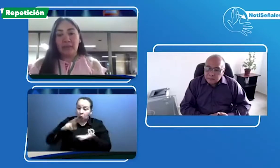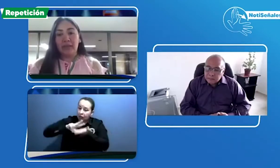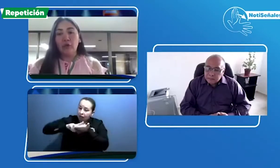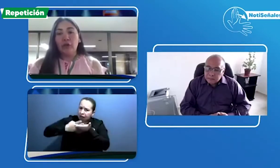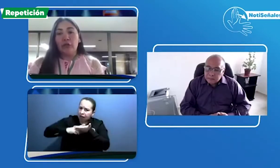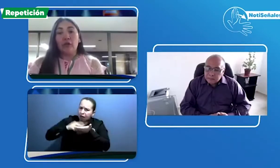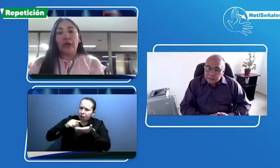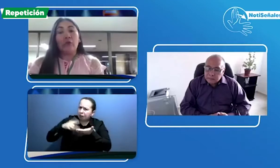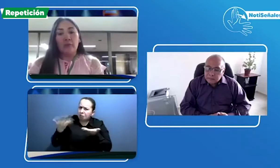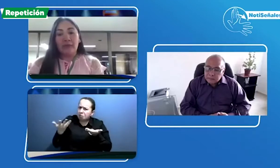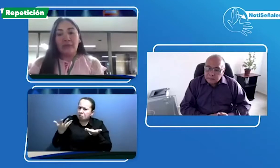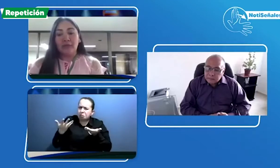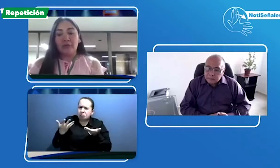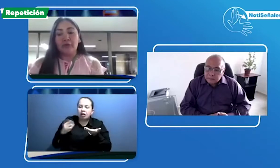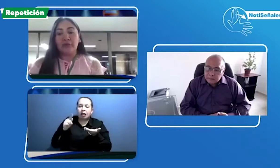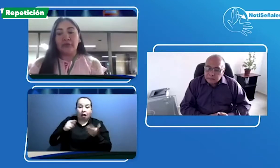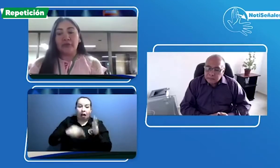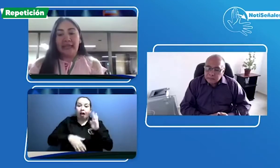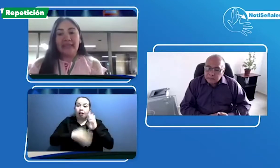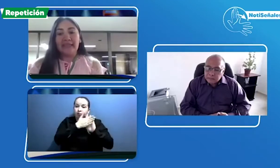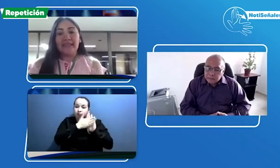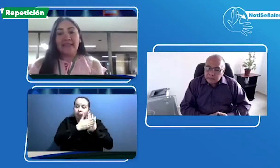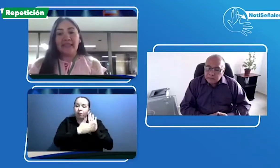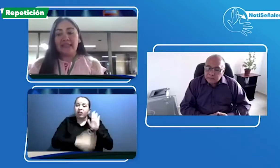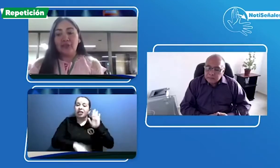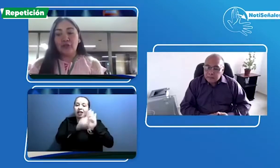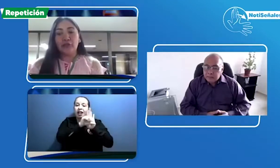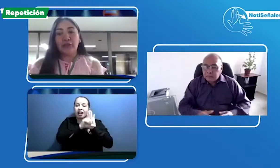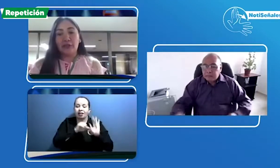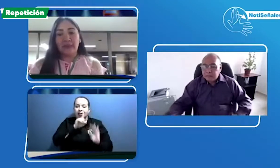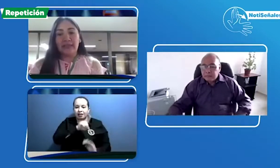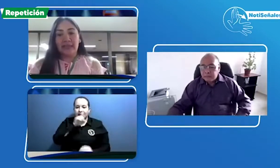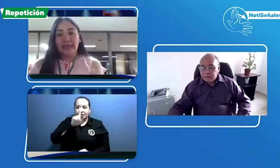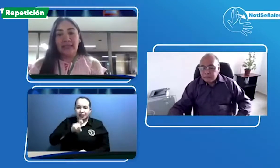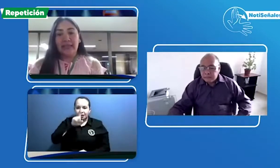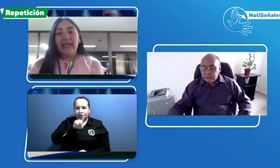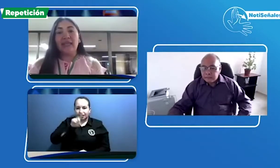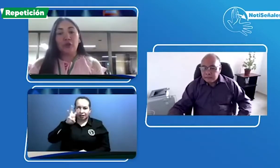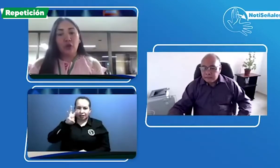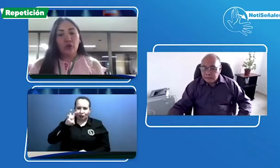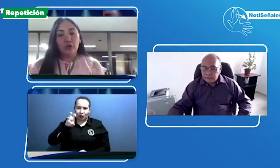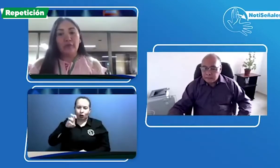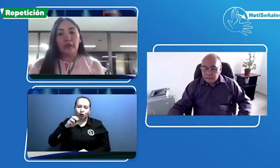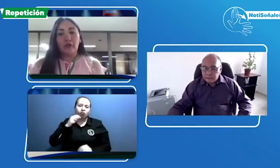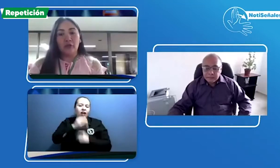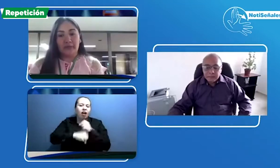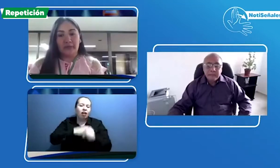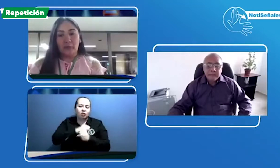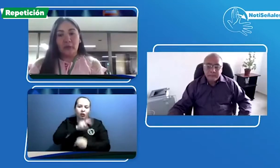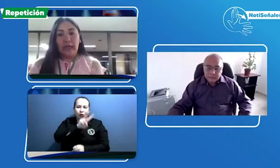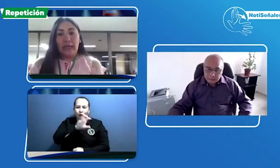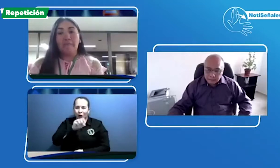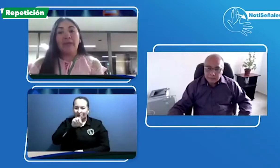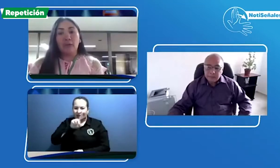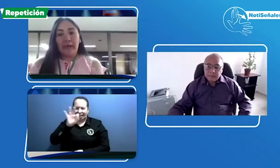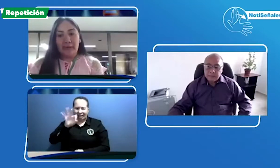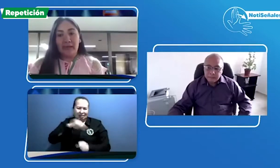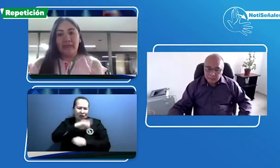primero en cumplimiento de la ley 1618 del 2013 y todo su marco normativo,